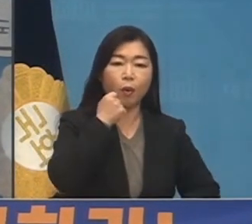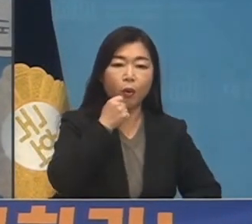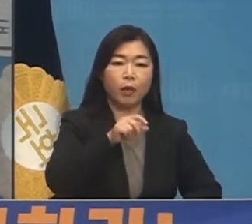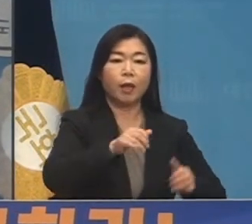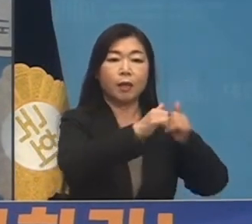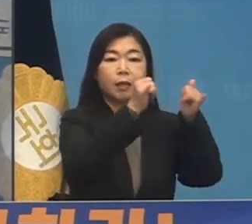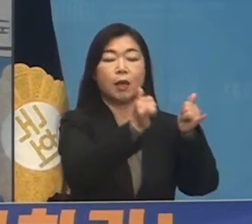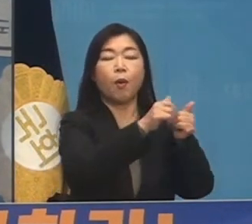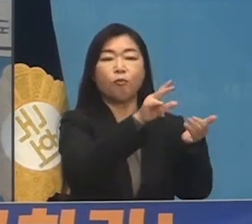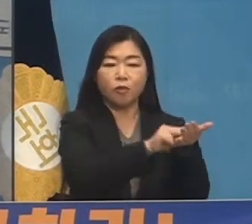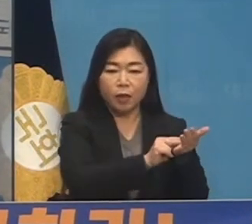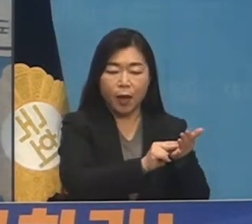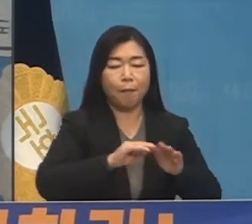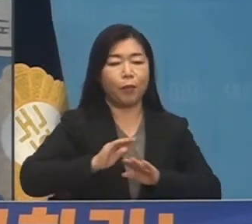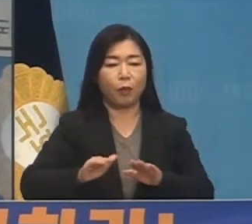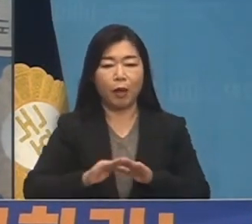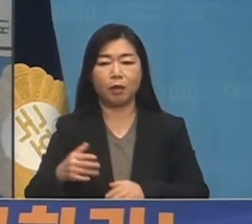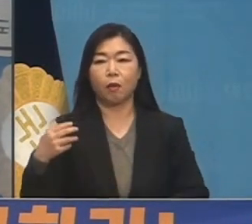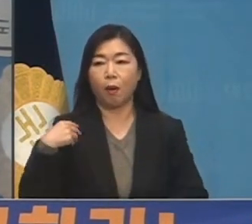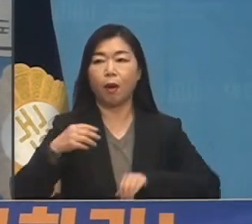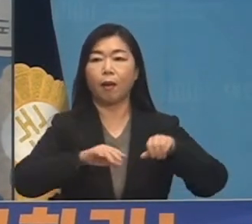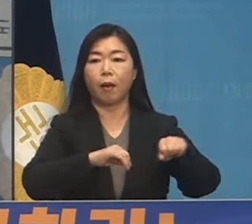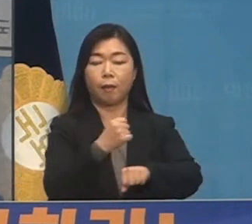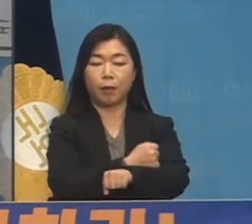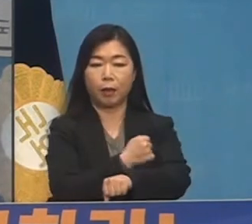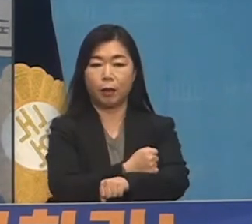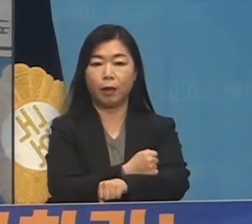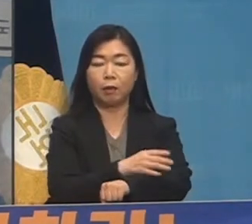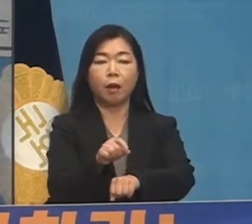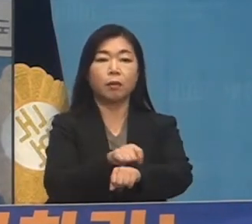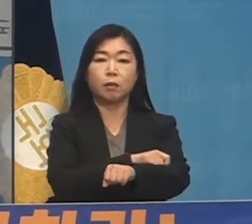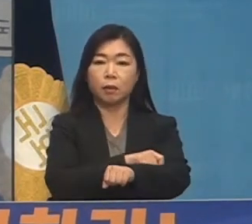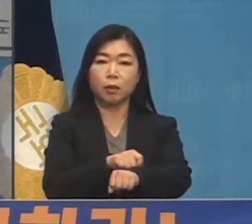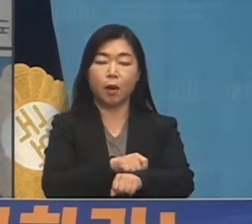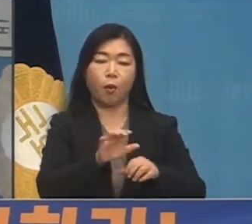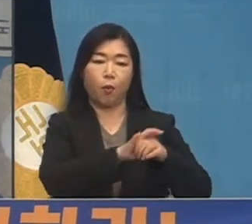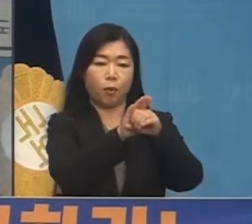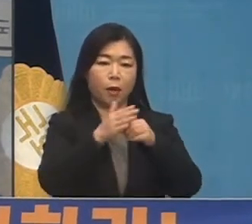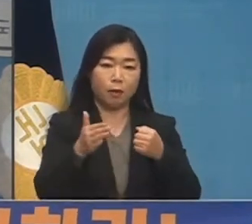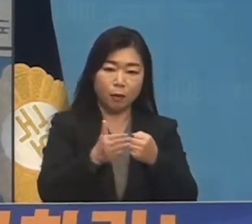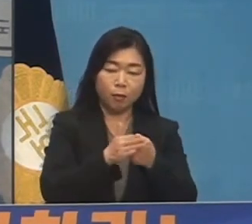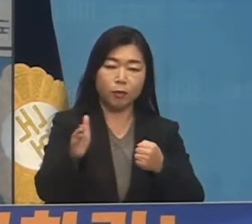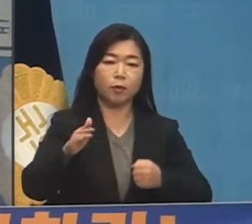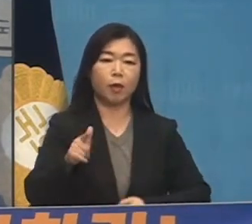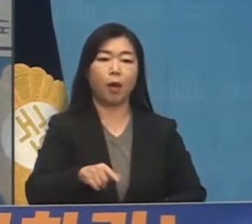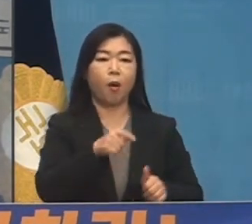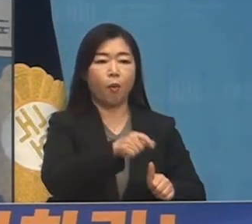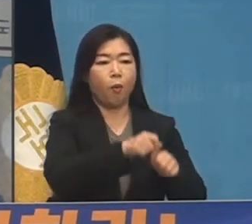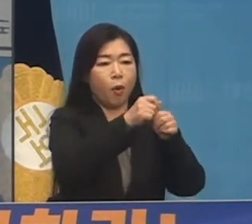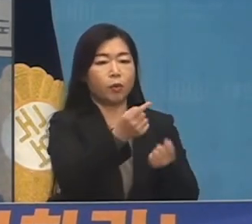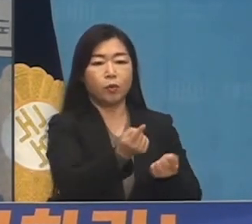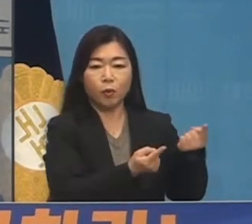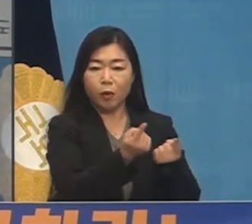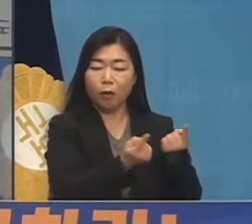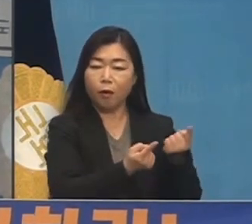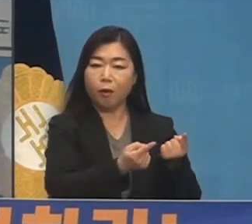사회 문제를 푸는 역할을 해왔습니다. 특히 코로나 상황에서